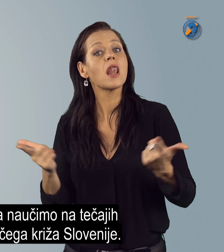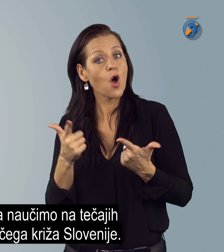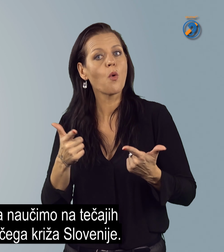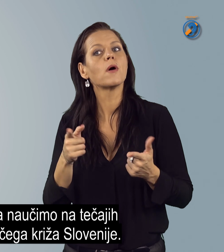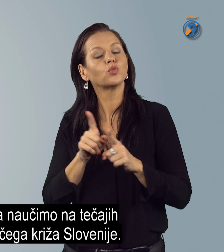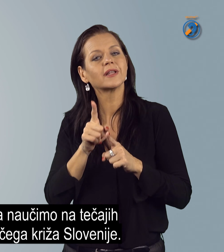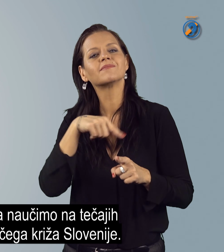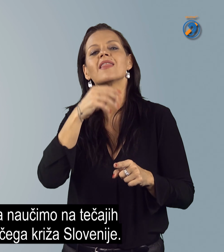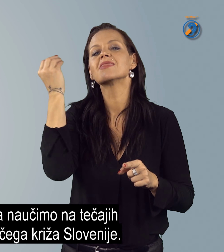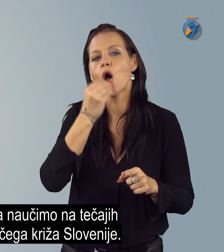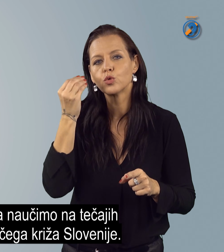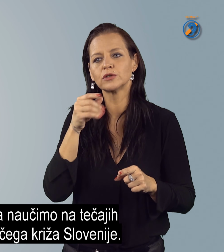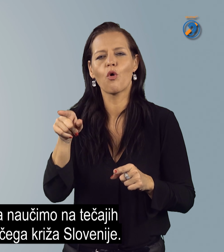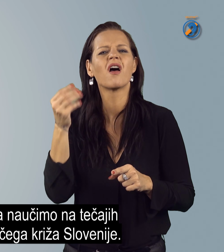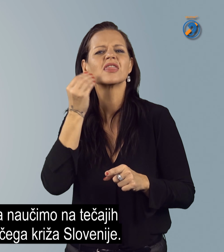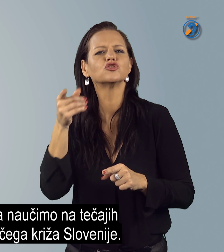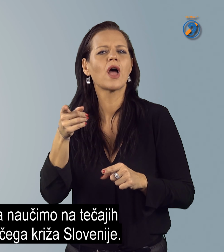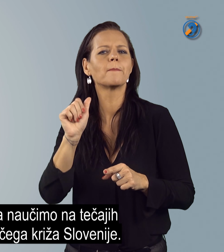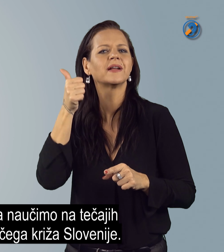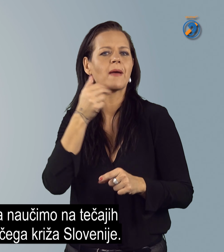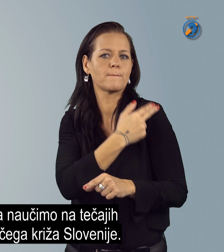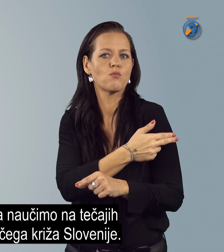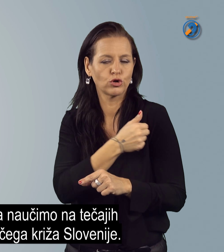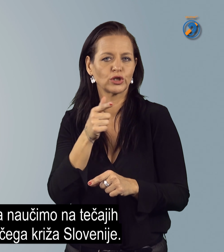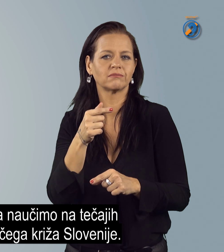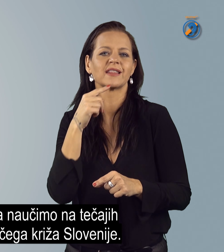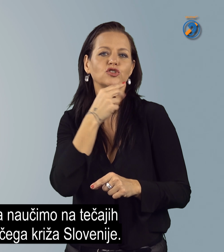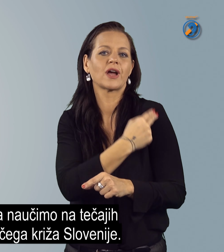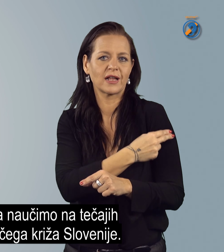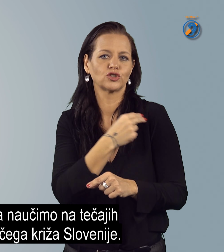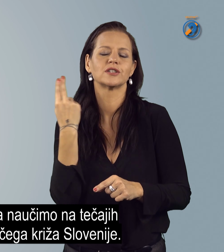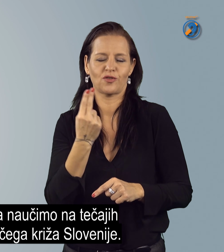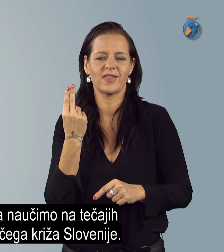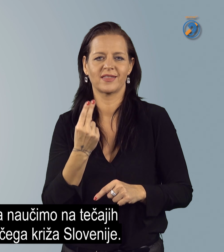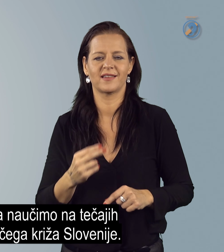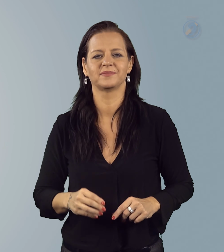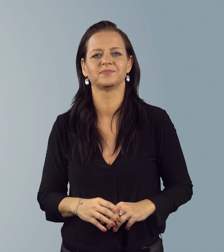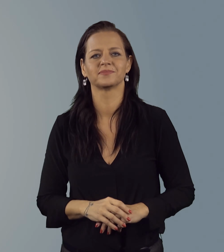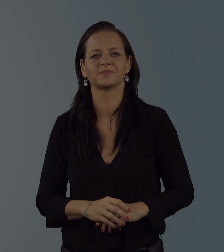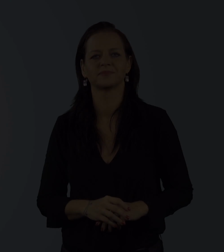Lahko pa se tega naučimo na tečajih prve pomoči Rdečega križa Slovenije.